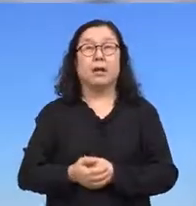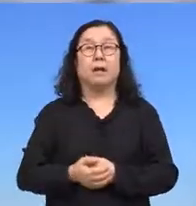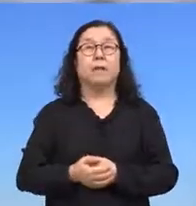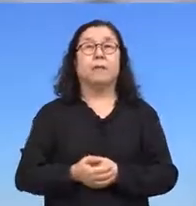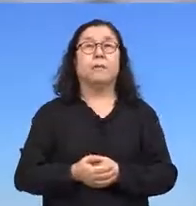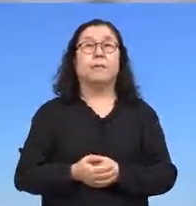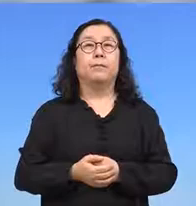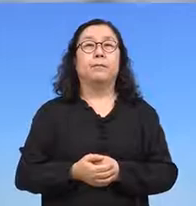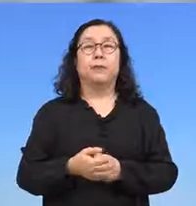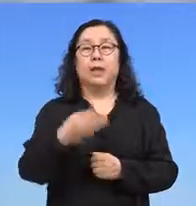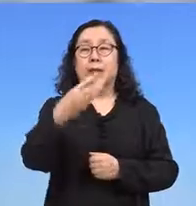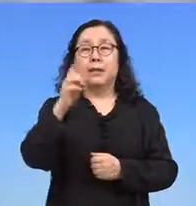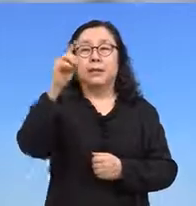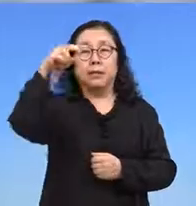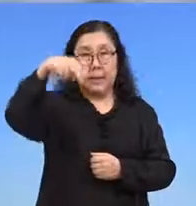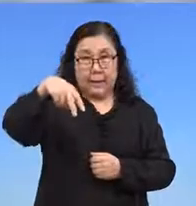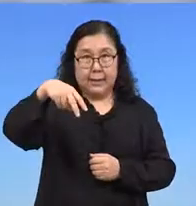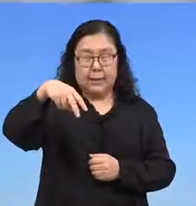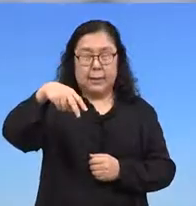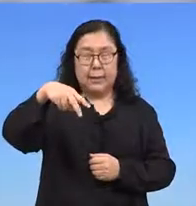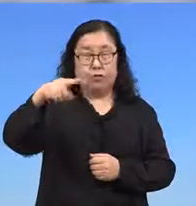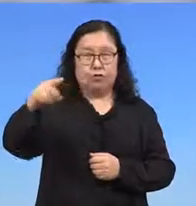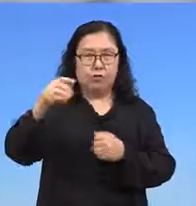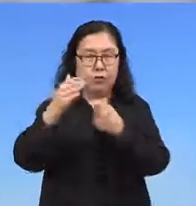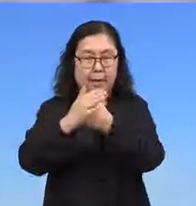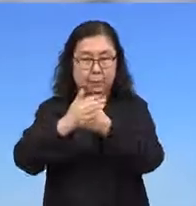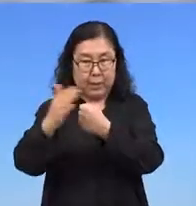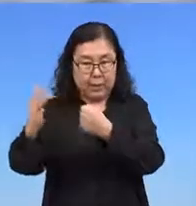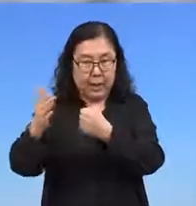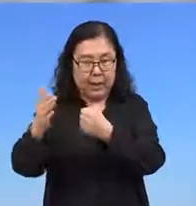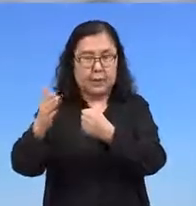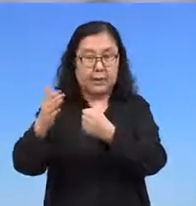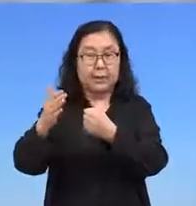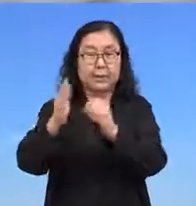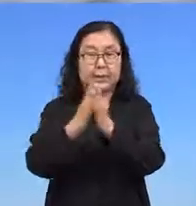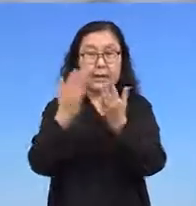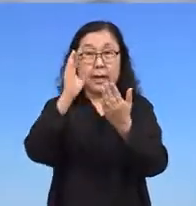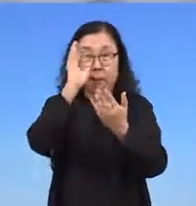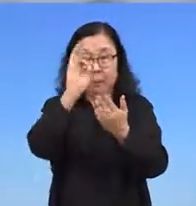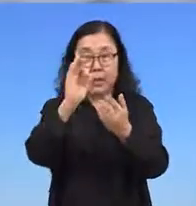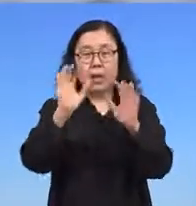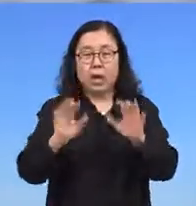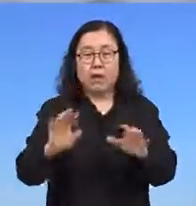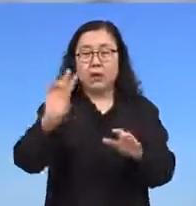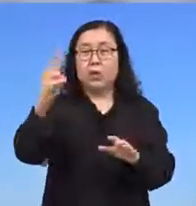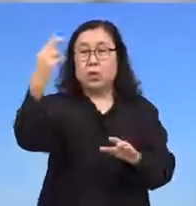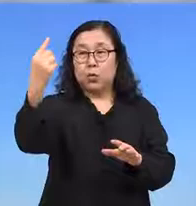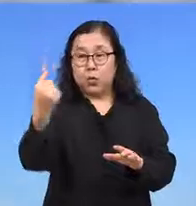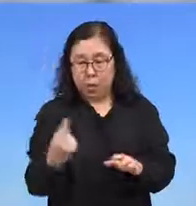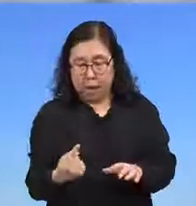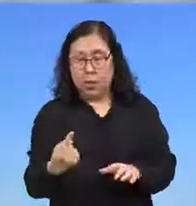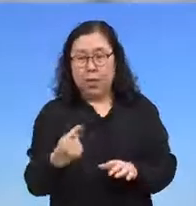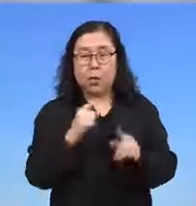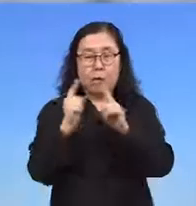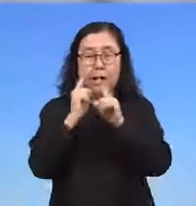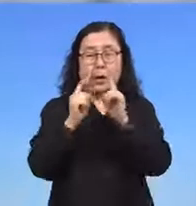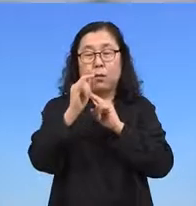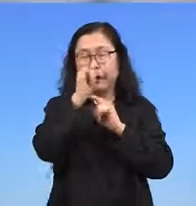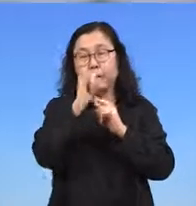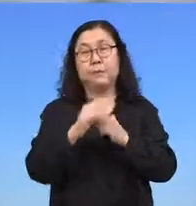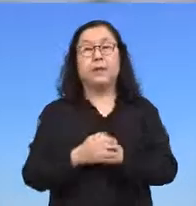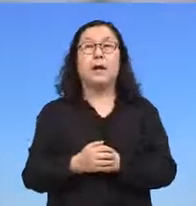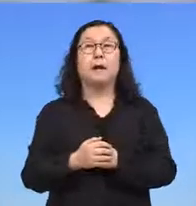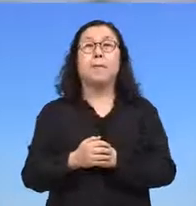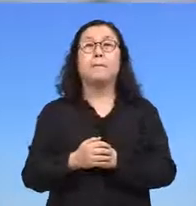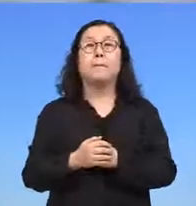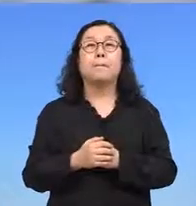그래서 데이빗 시멘즈가 쓴 탓이라는 책에 보면은 현재로 돌아오라, 이런 제목의 소제목이 있는데 참 의미가